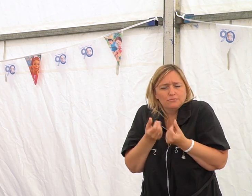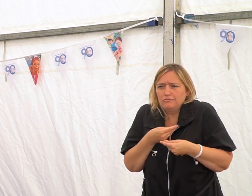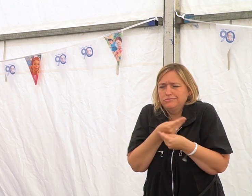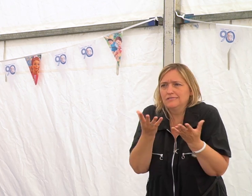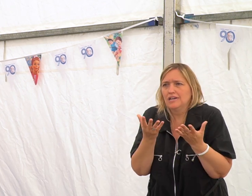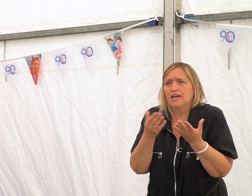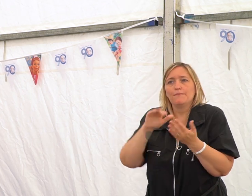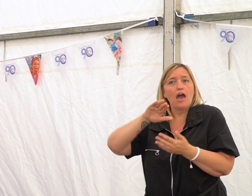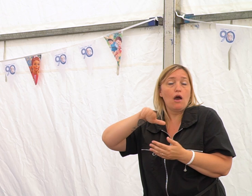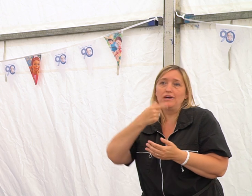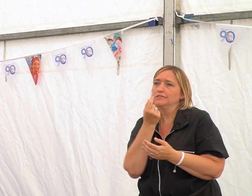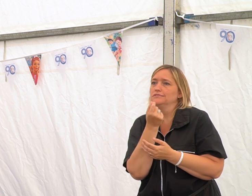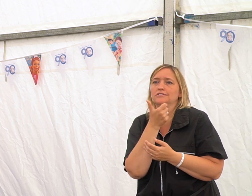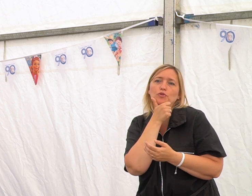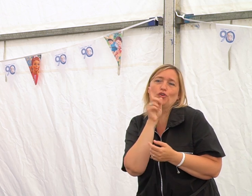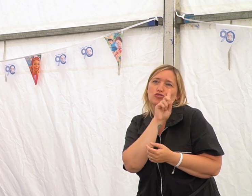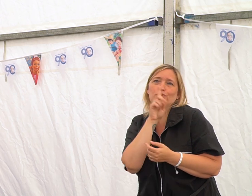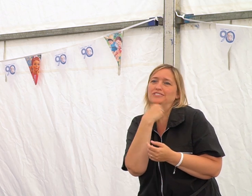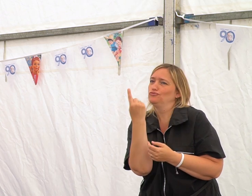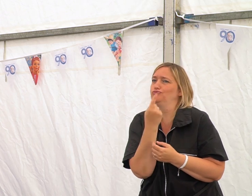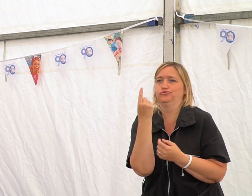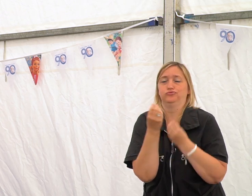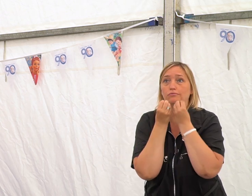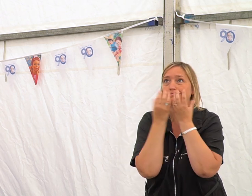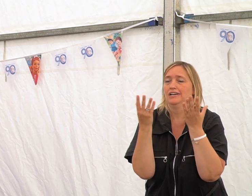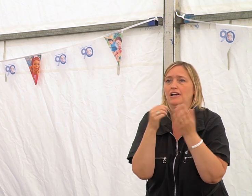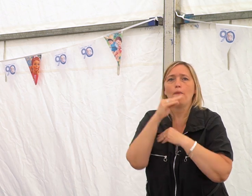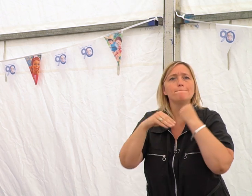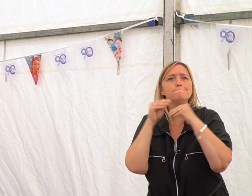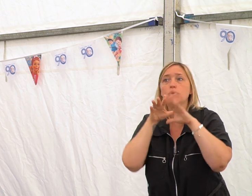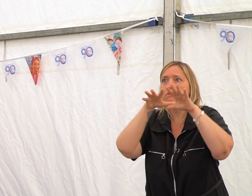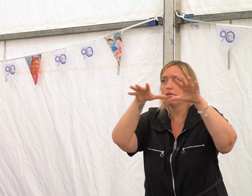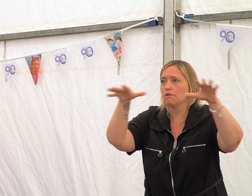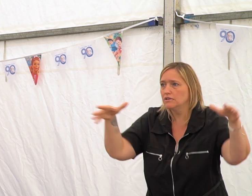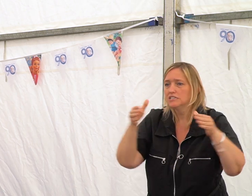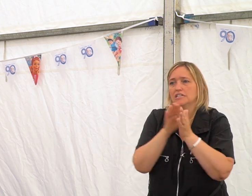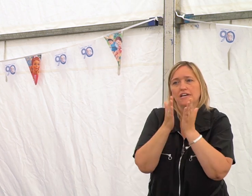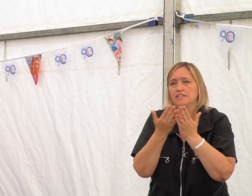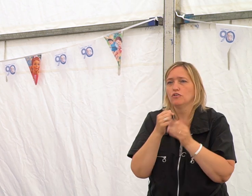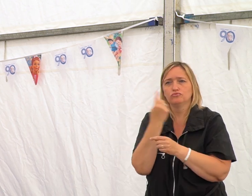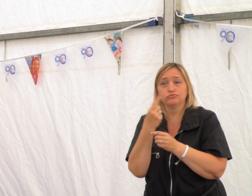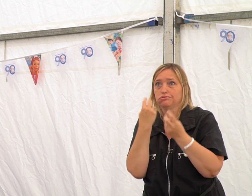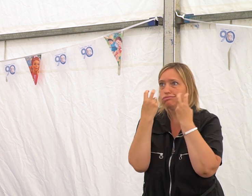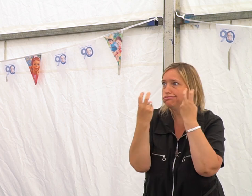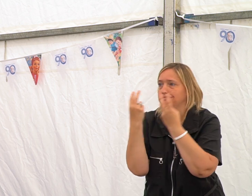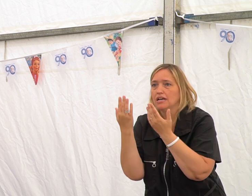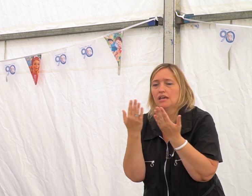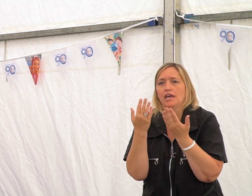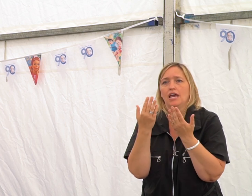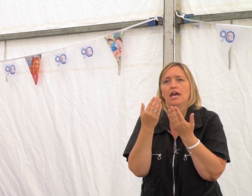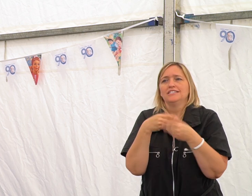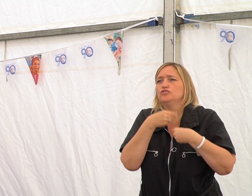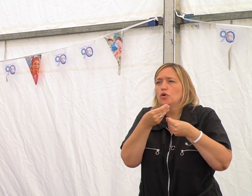après 70 ans, ben, je pense que c'est toujours un succès dans le monde entier. Et il a permis à plein de gens encore de rêver. C'est plein